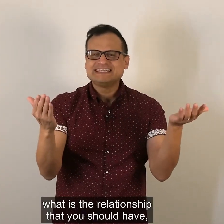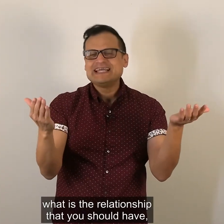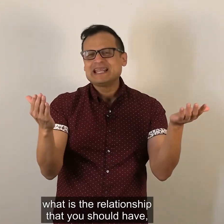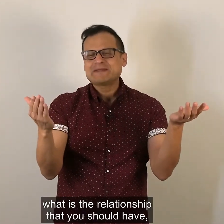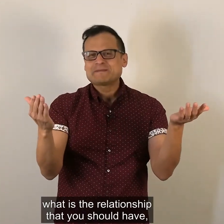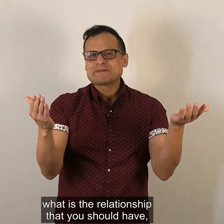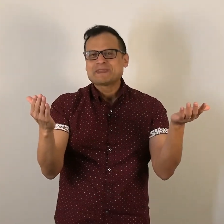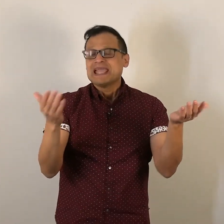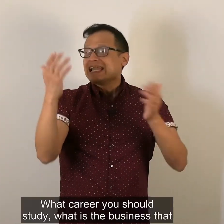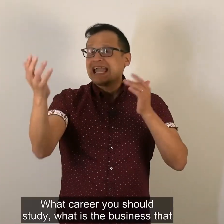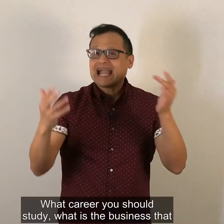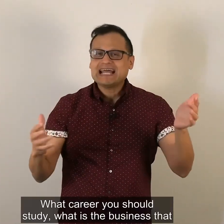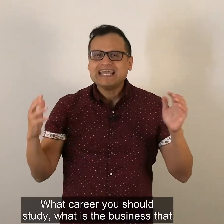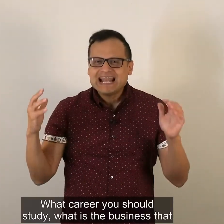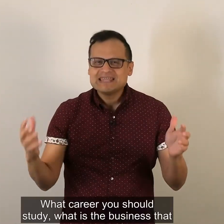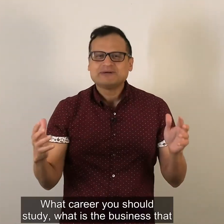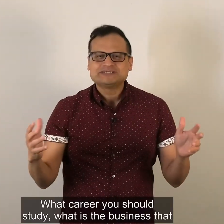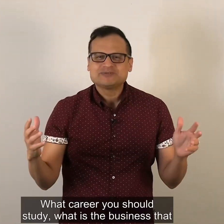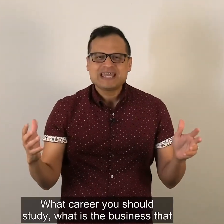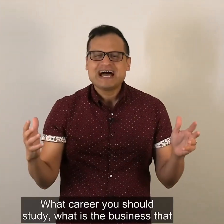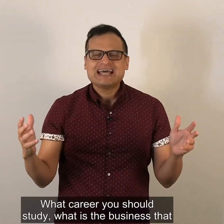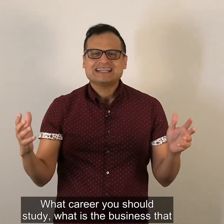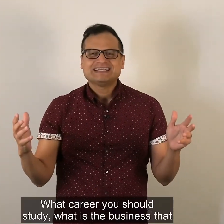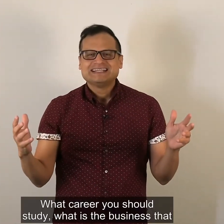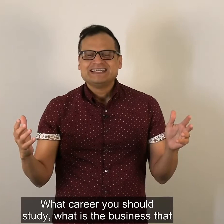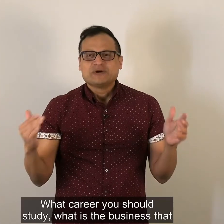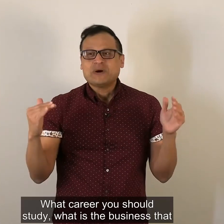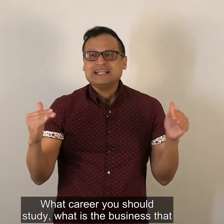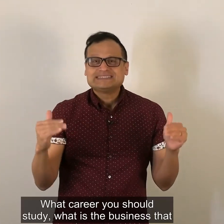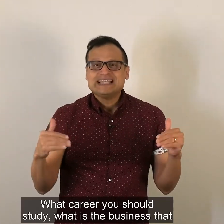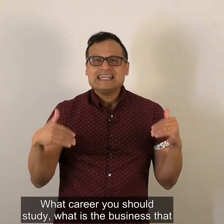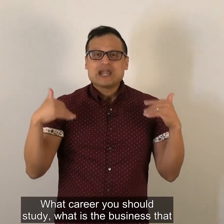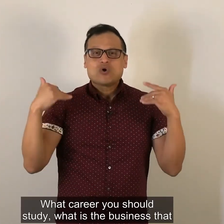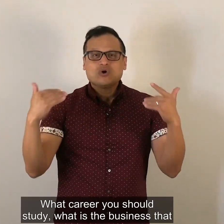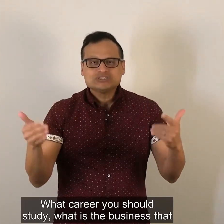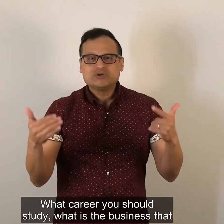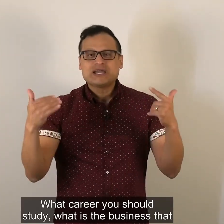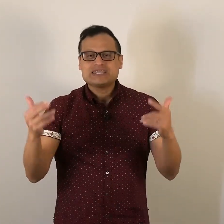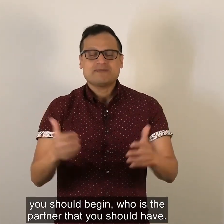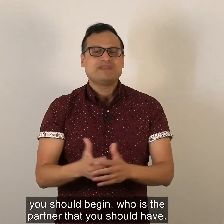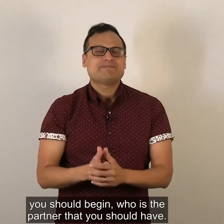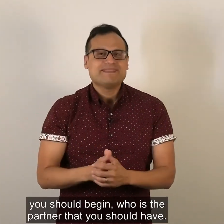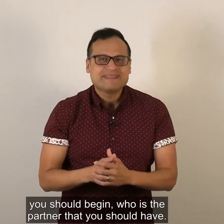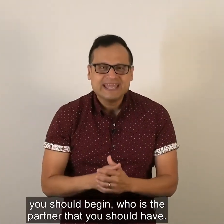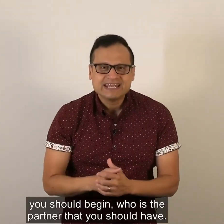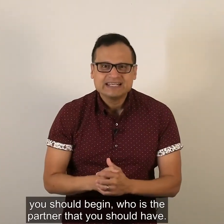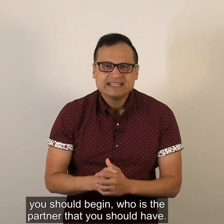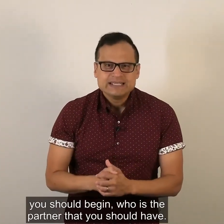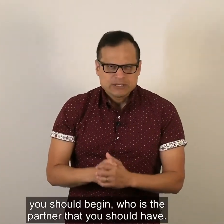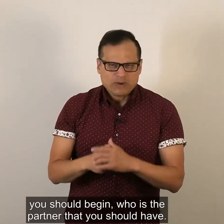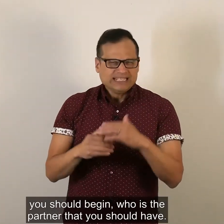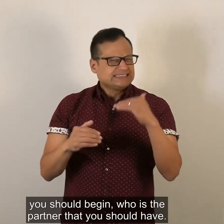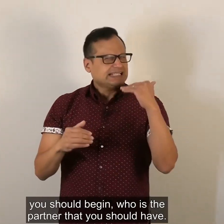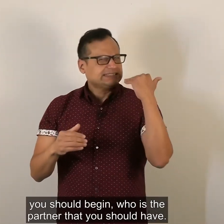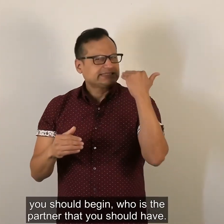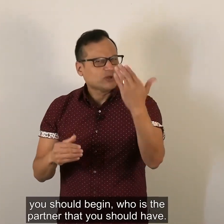tener, qué carrera debo estudiar, cuál es el negocio que debo emprender. ¿Cuál es el